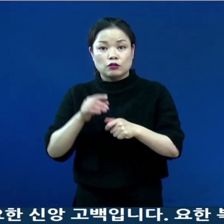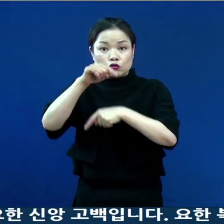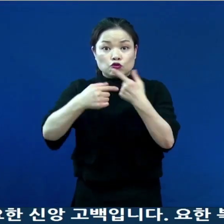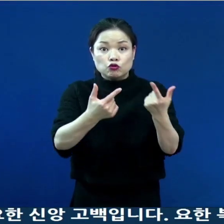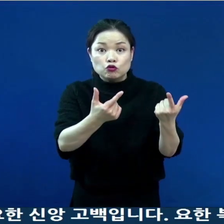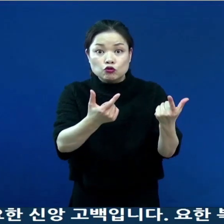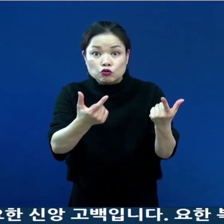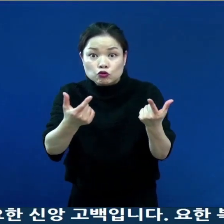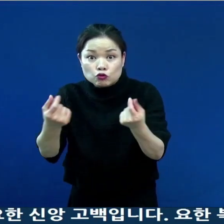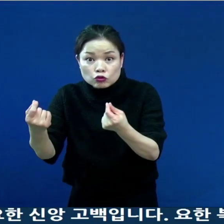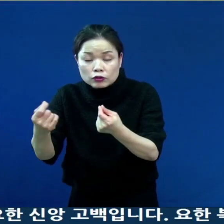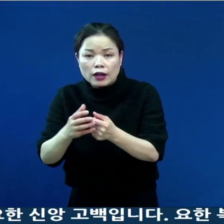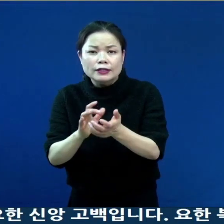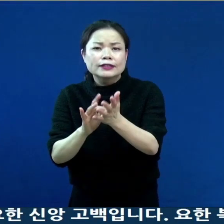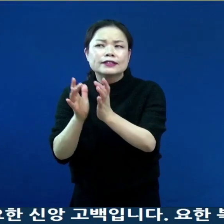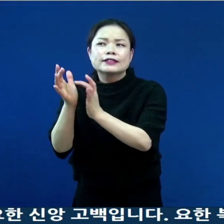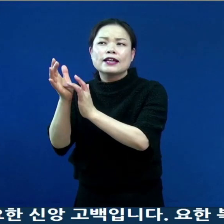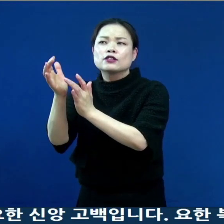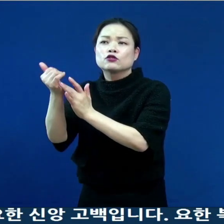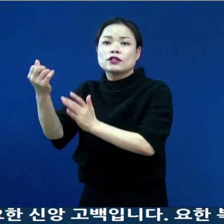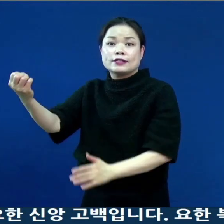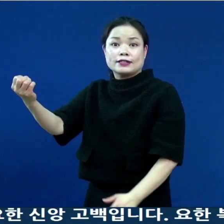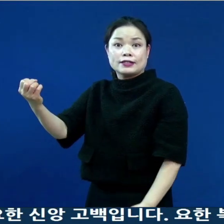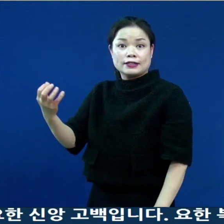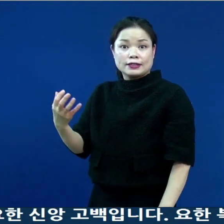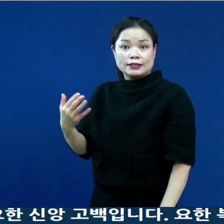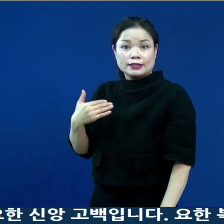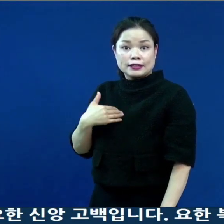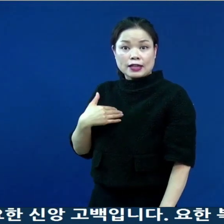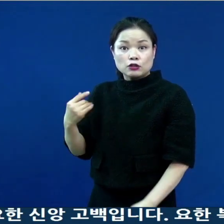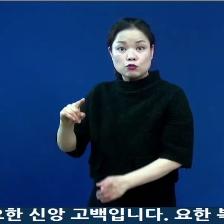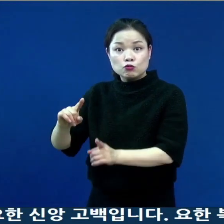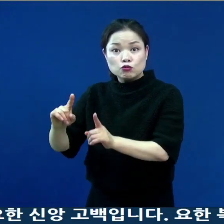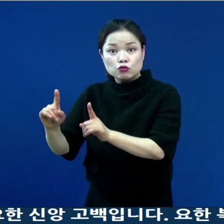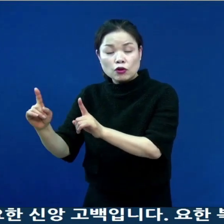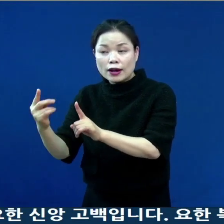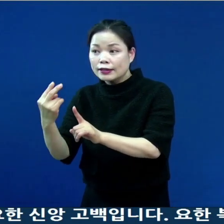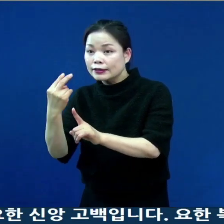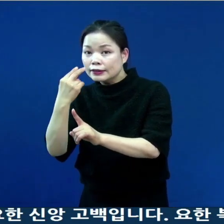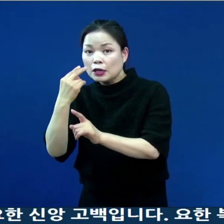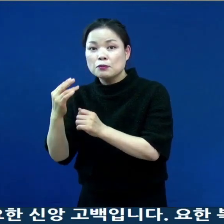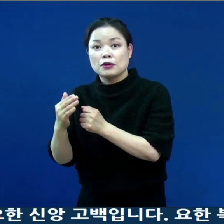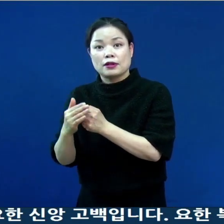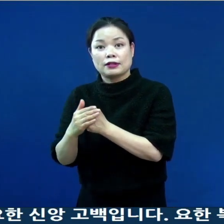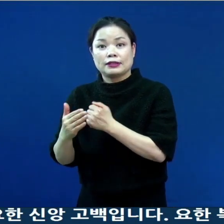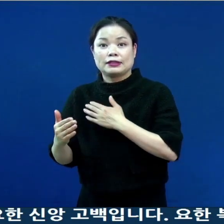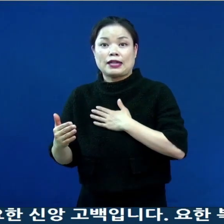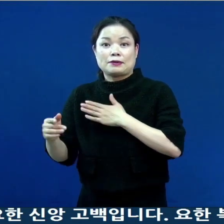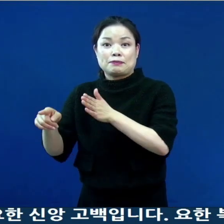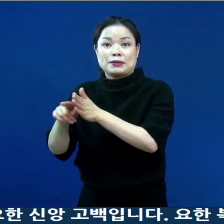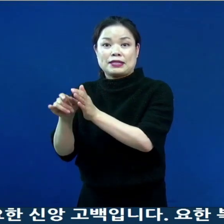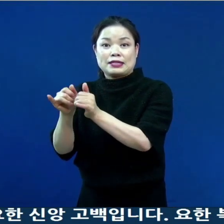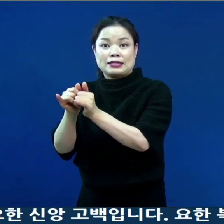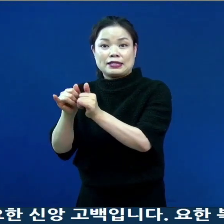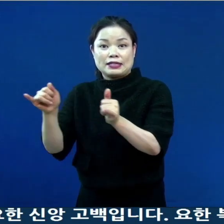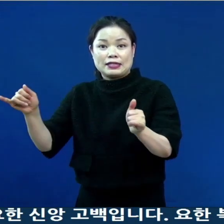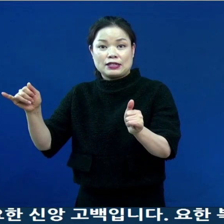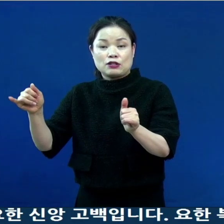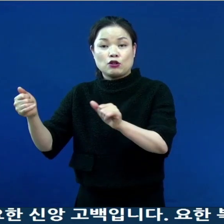시작. 예수께서 이르시되 나는 부활이요 생명이니 나를 믿는